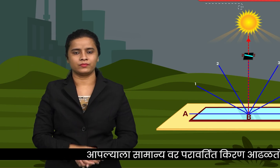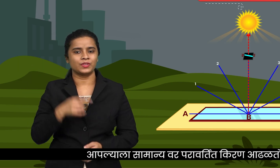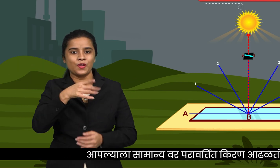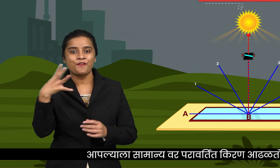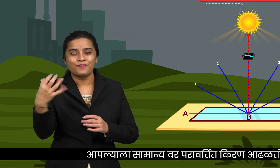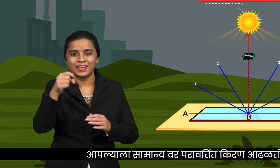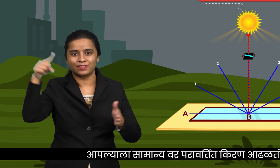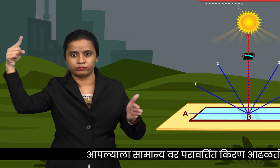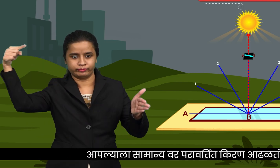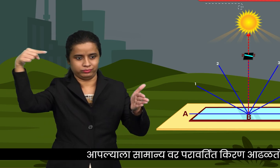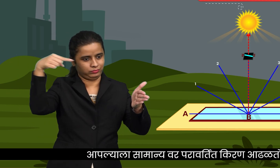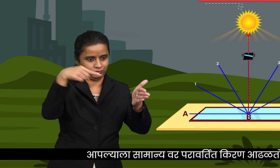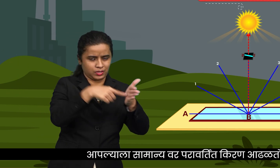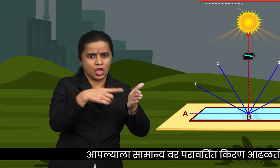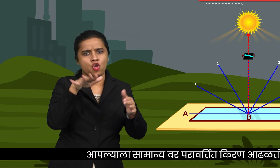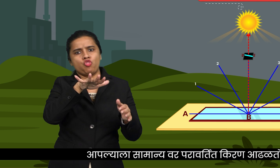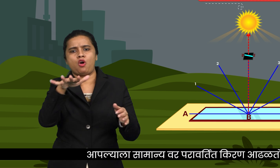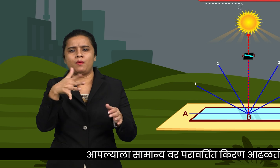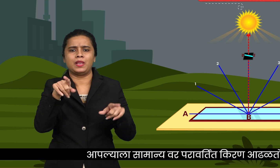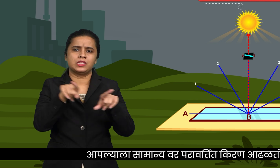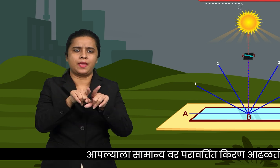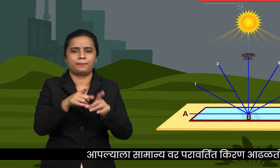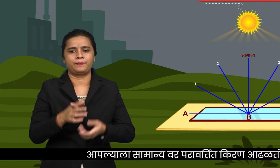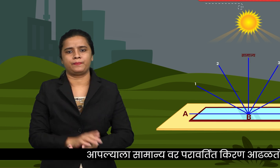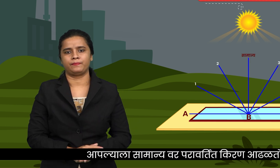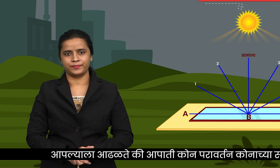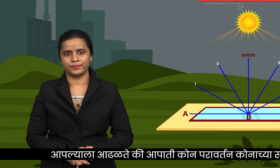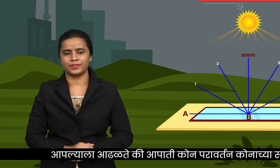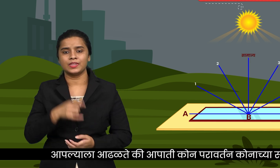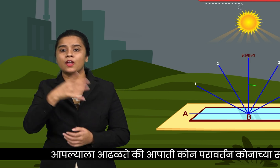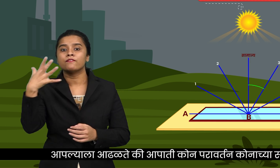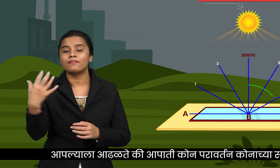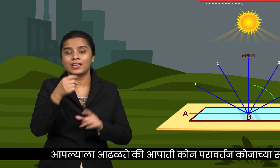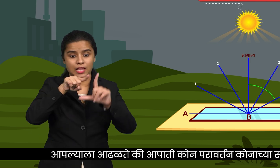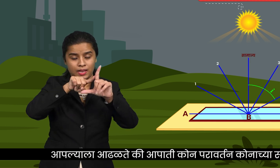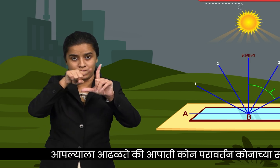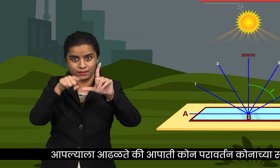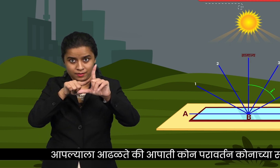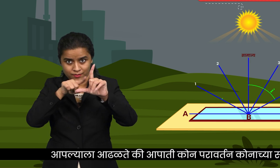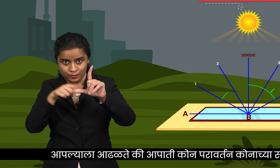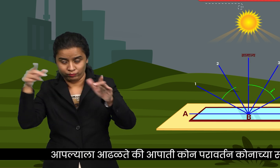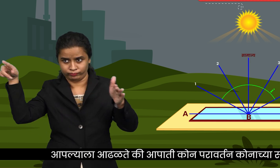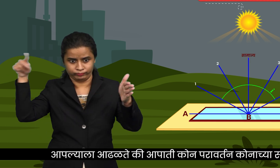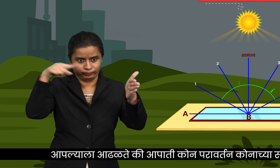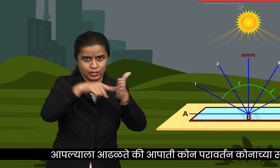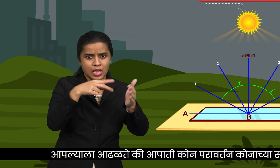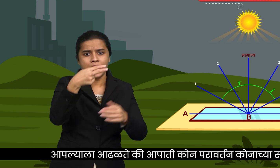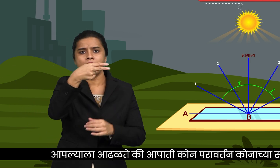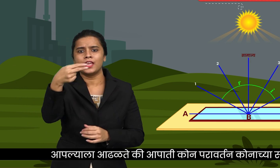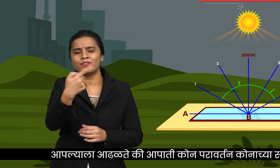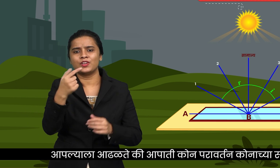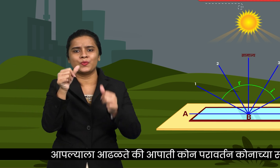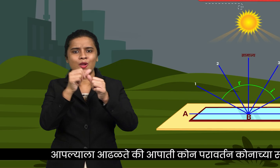आपल्याला सामान्य वर परावर्तित किरण आढळतो. आपल्याला आढळते की आपती कोन